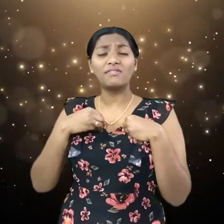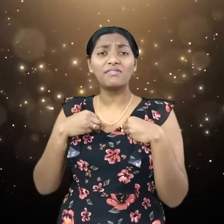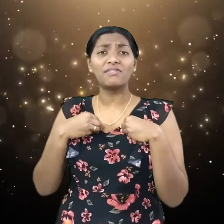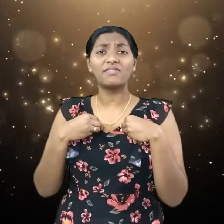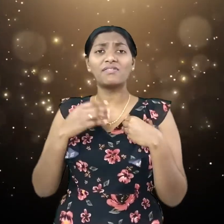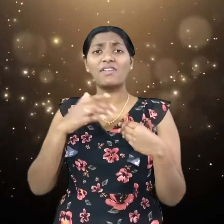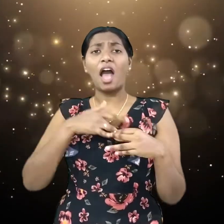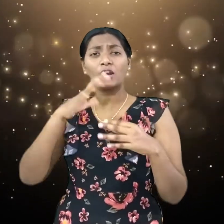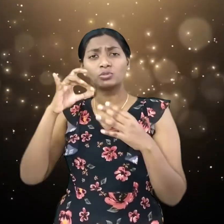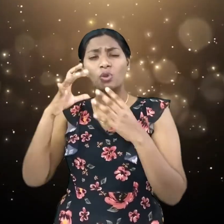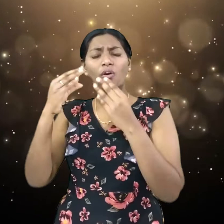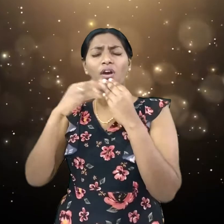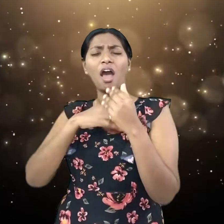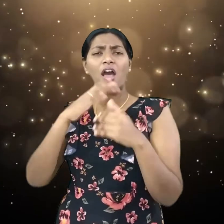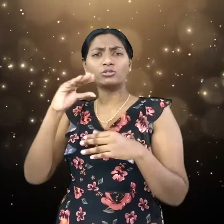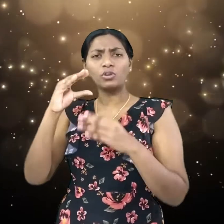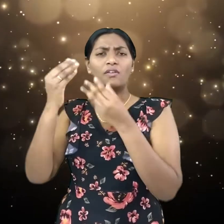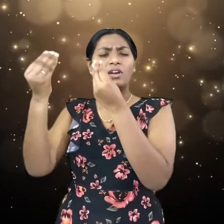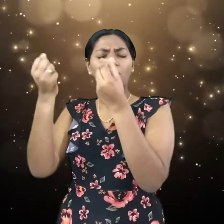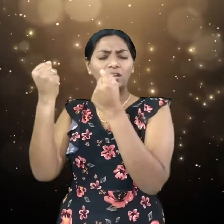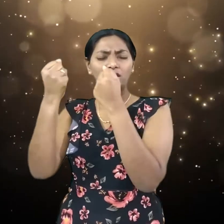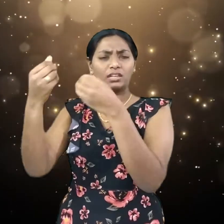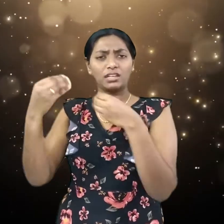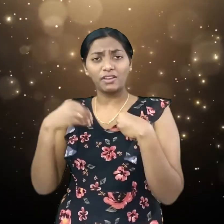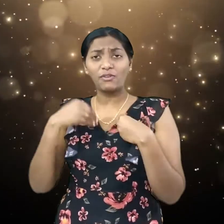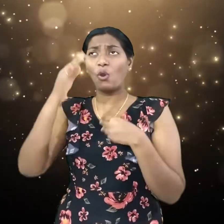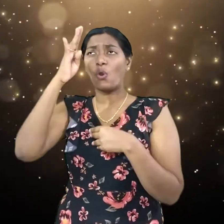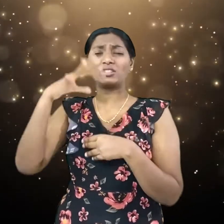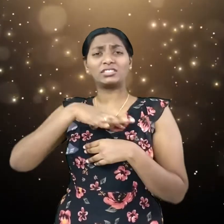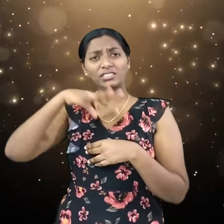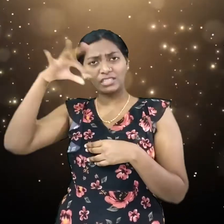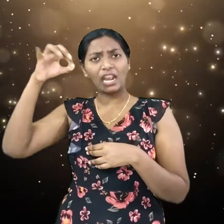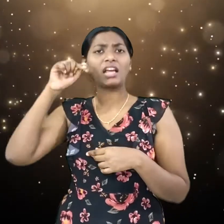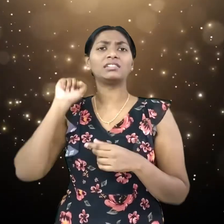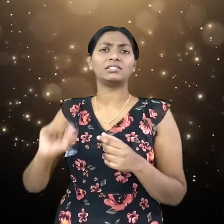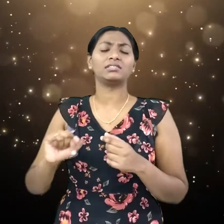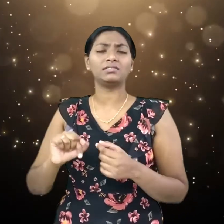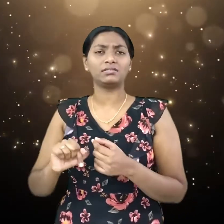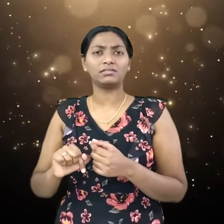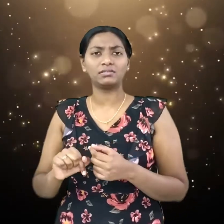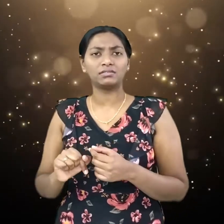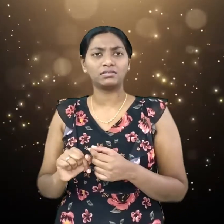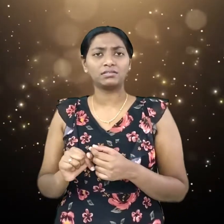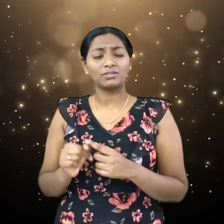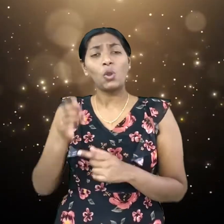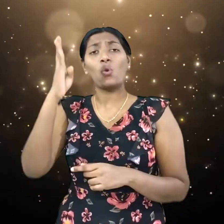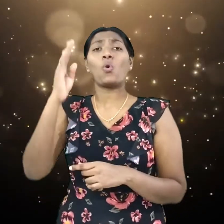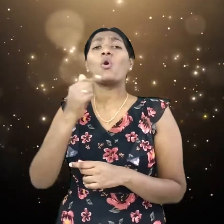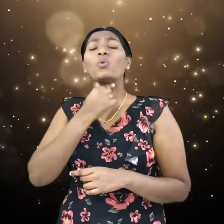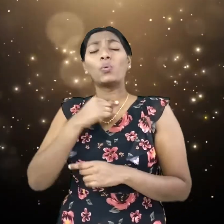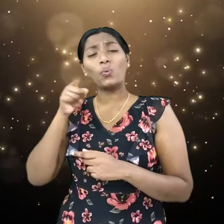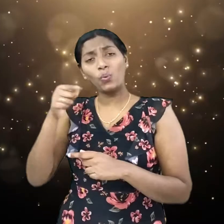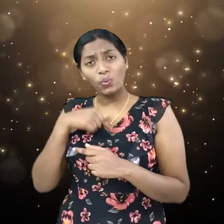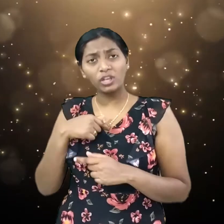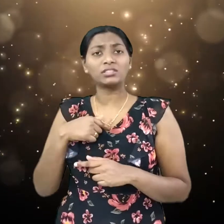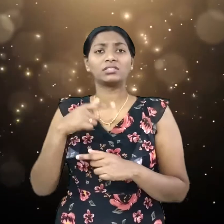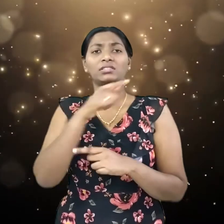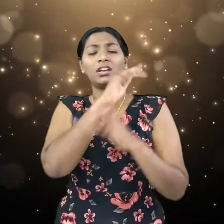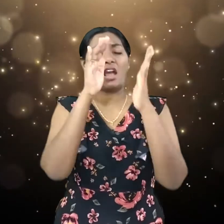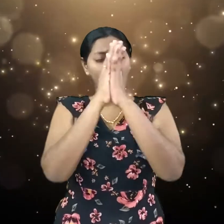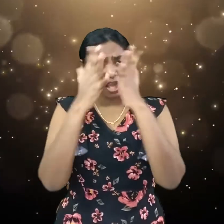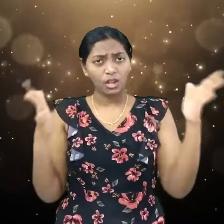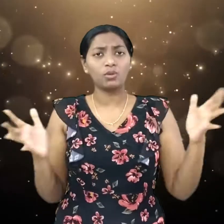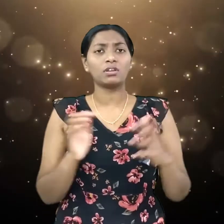है। हालेलुया, परमेश्वर ने हमें चुना है। हालेलुया, ये परमेश्वर की इच्छा है हमारे लिए।